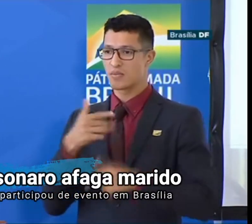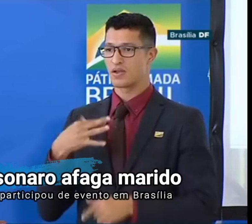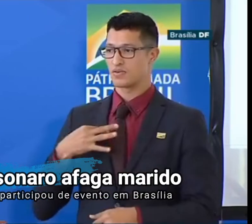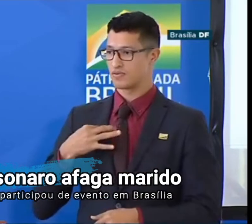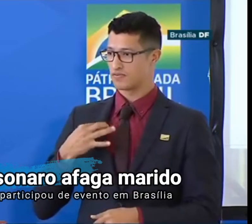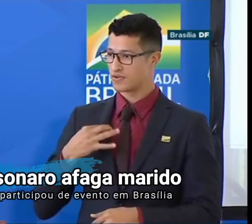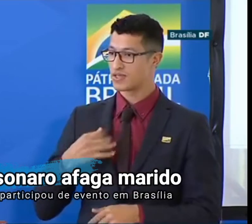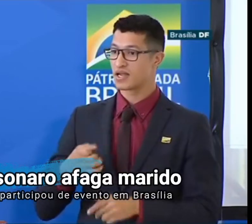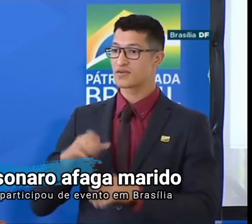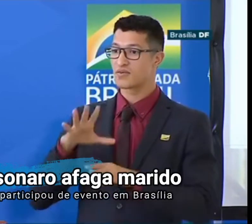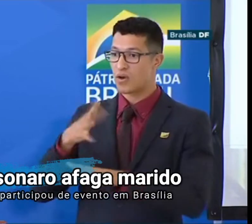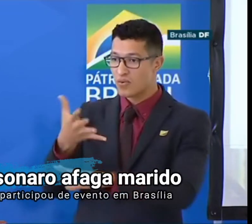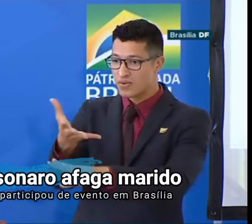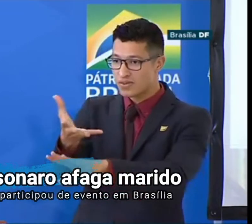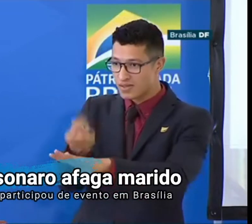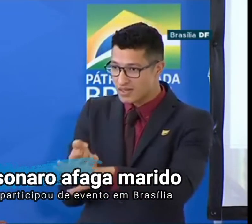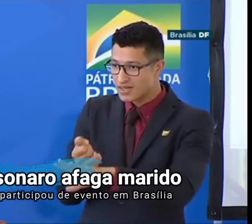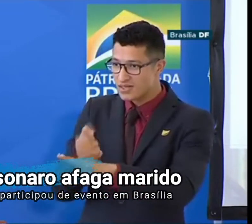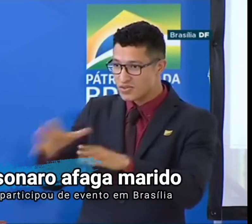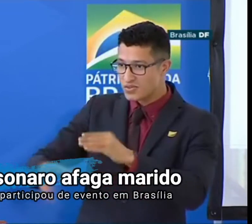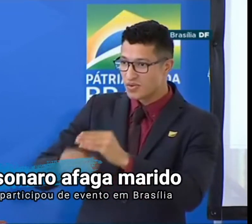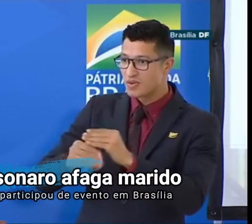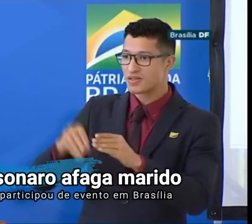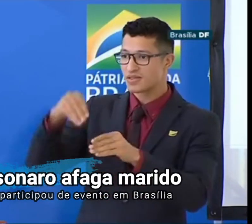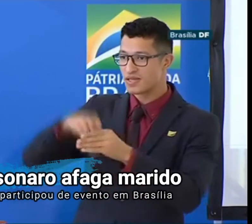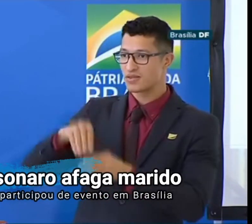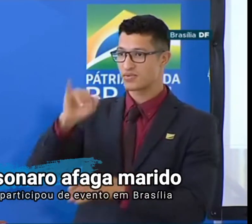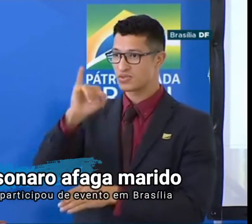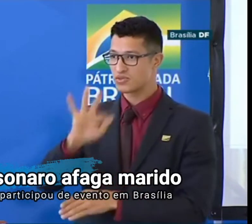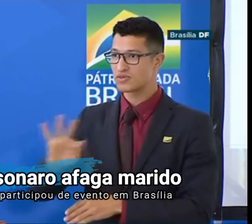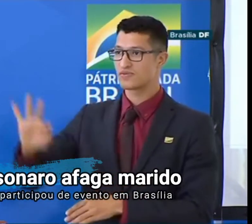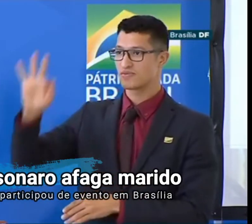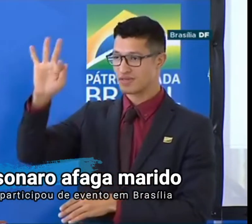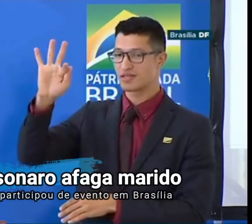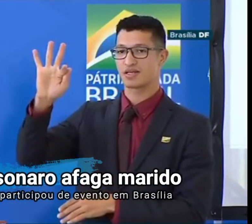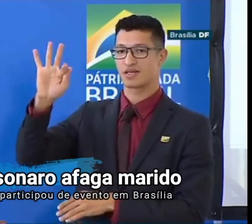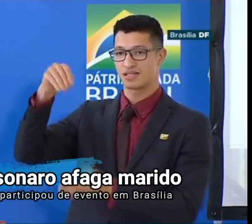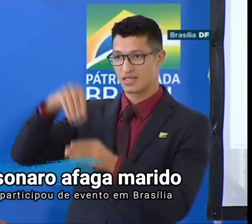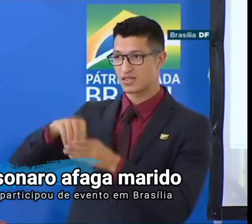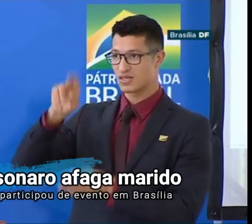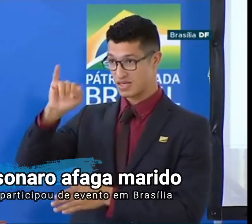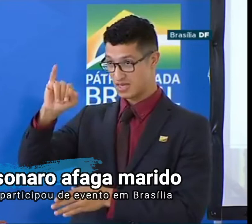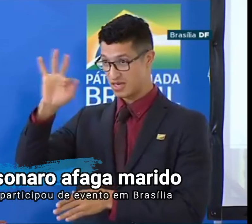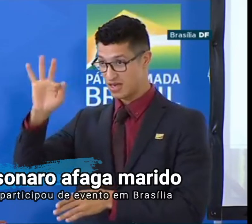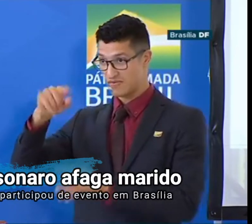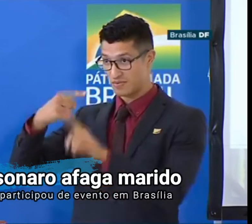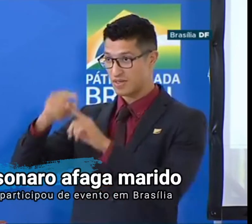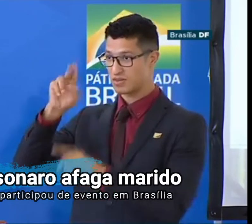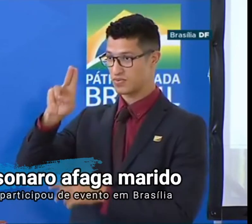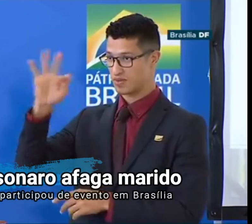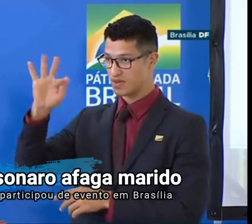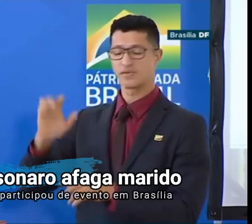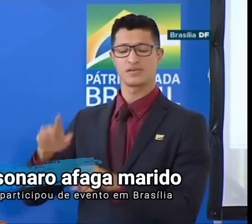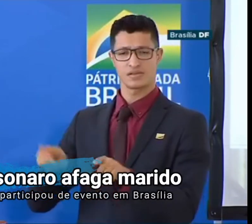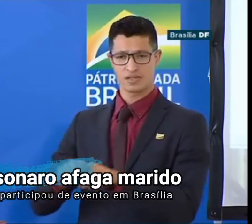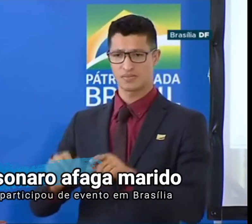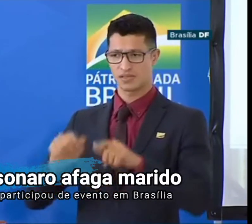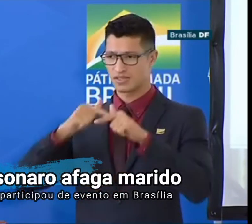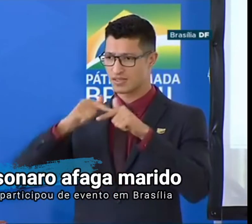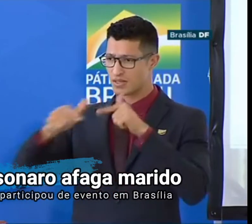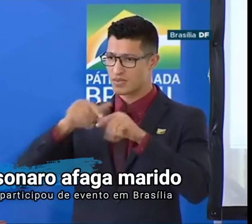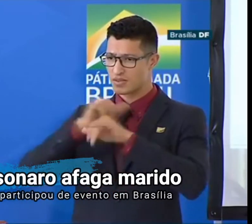crédito complementar nas instituições de ensino federais e estaduais. Será feito um trabalho de divulgação